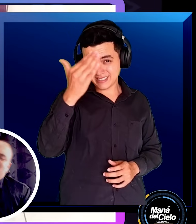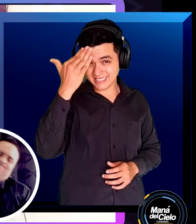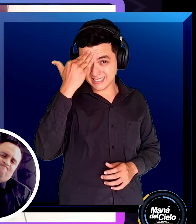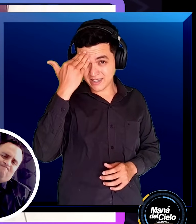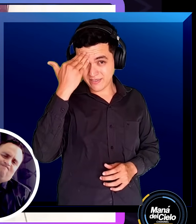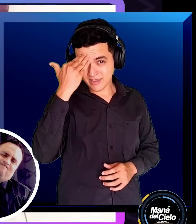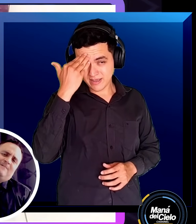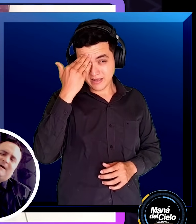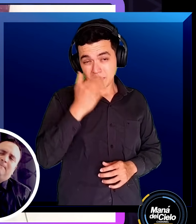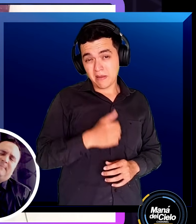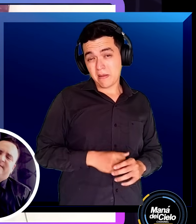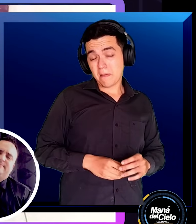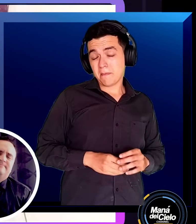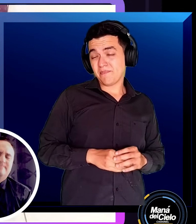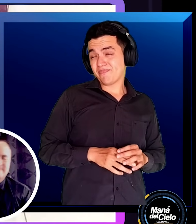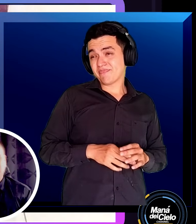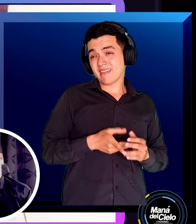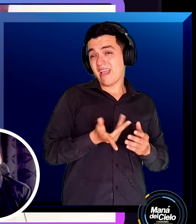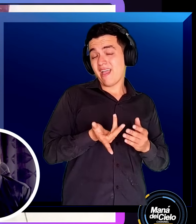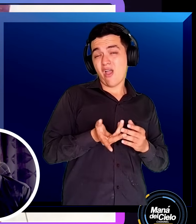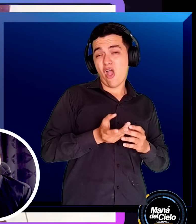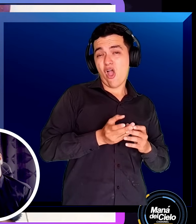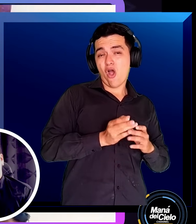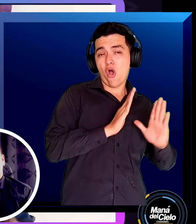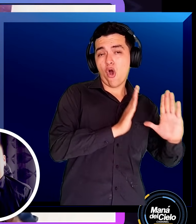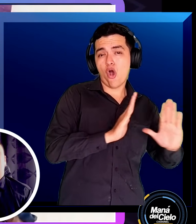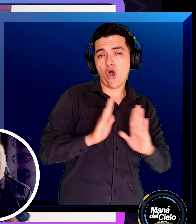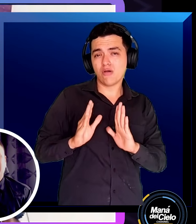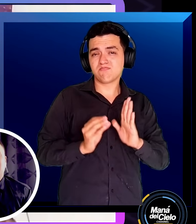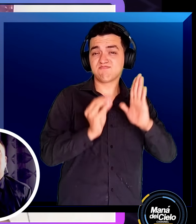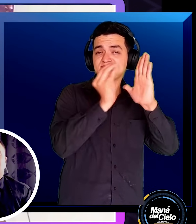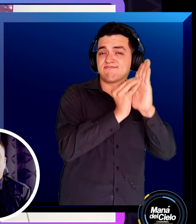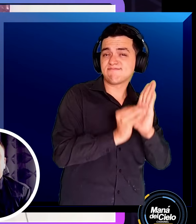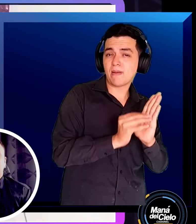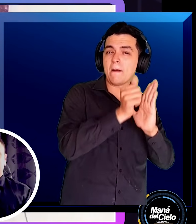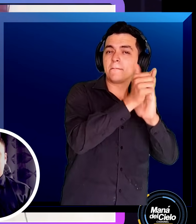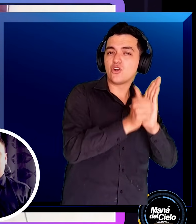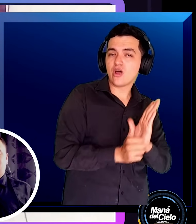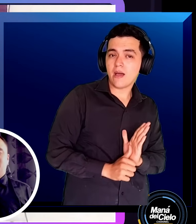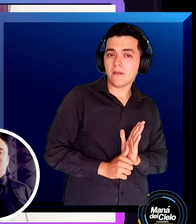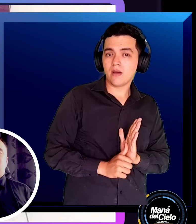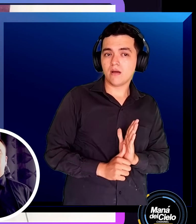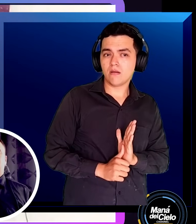Pero a veces tenemos líderes, directivas locales,